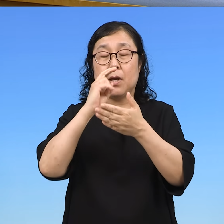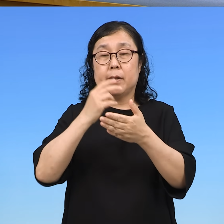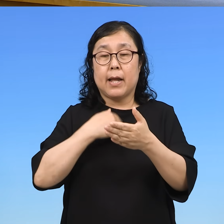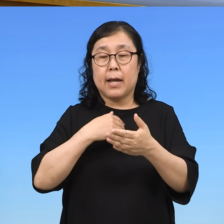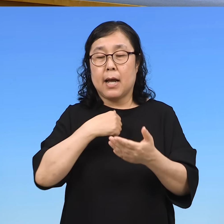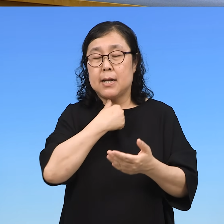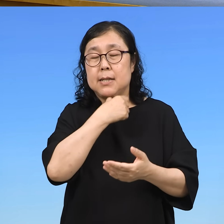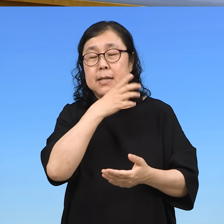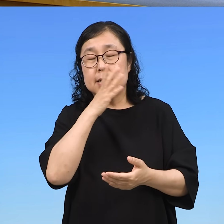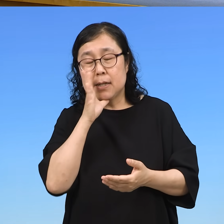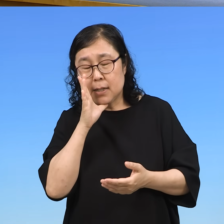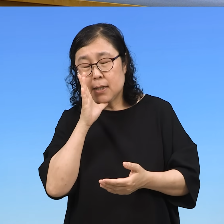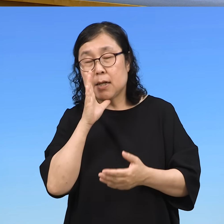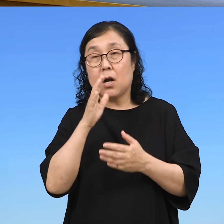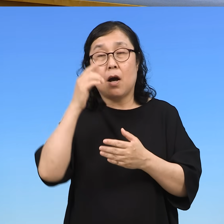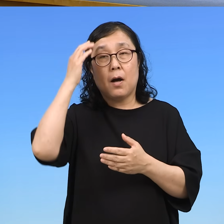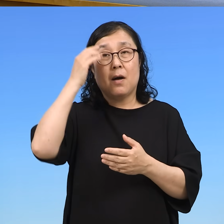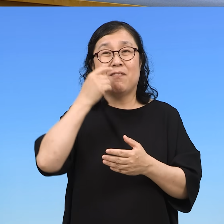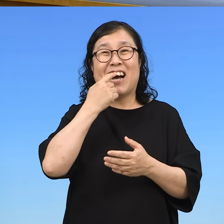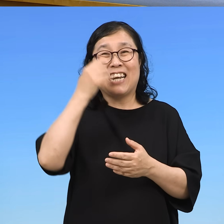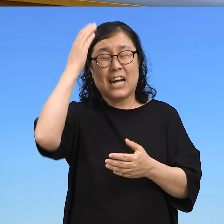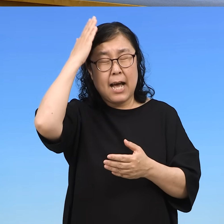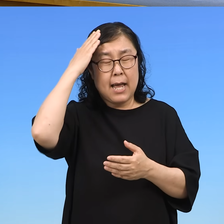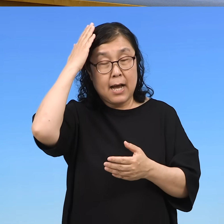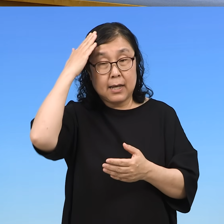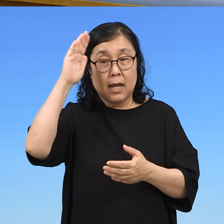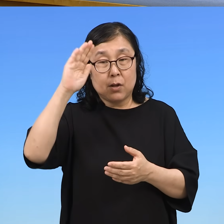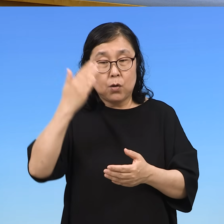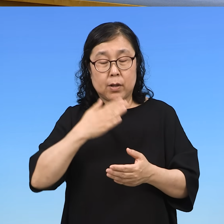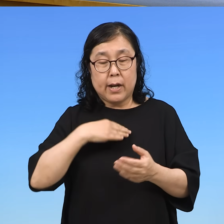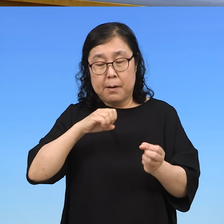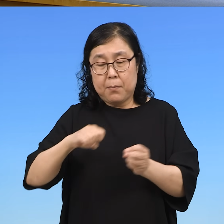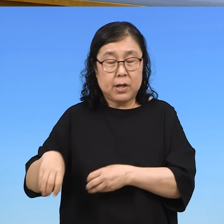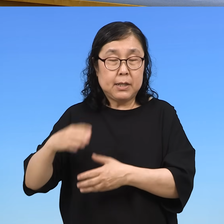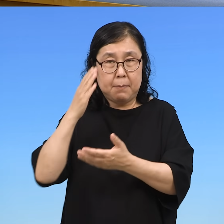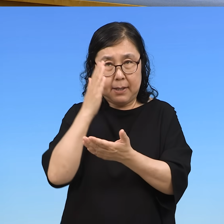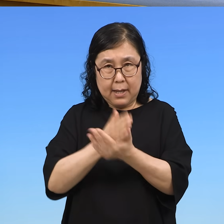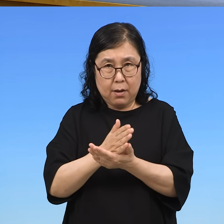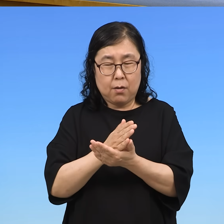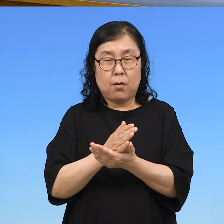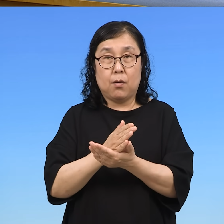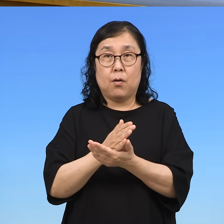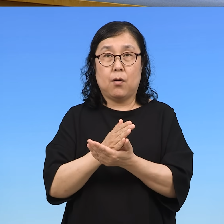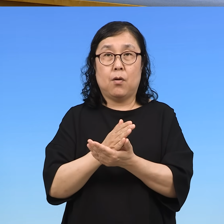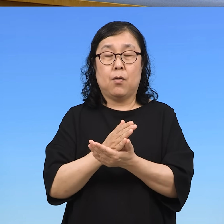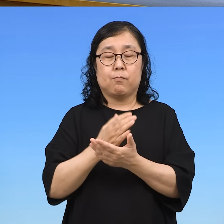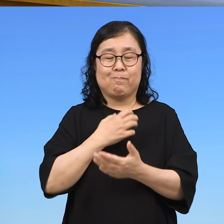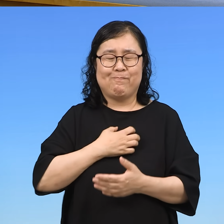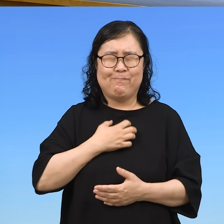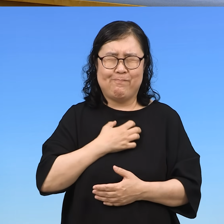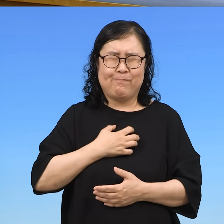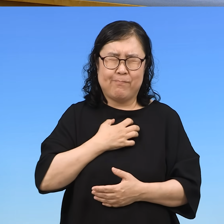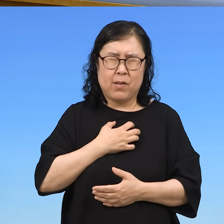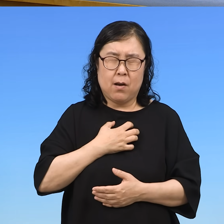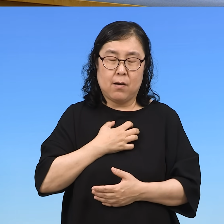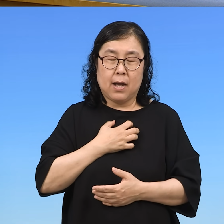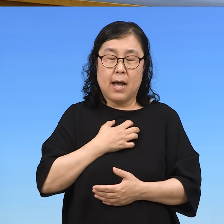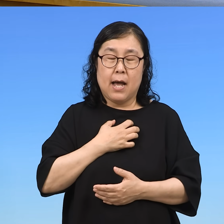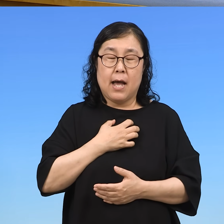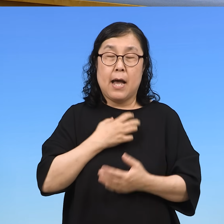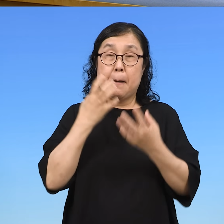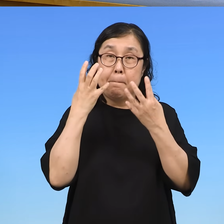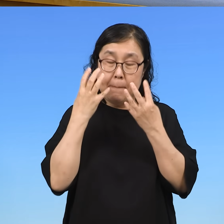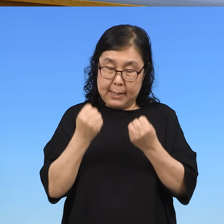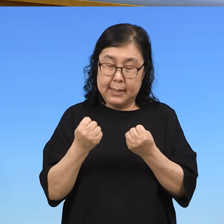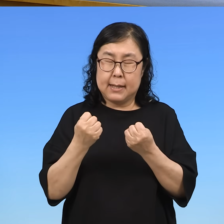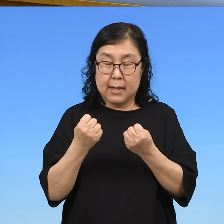하나님이여, 내가 늙어 백발이 될 때에도 나를 버리지 마시며. 그 염려가 많은, 그래서